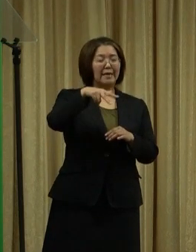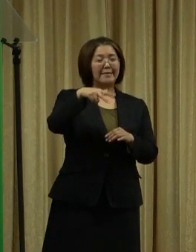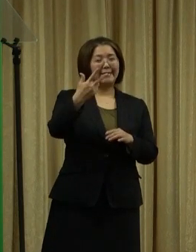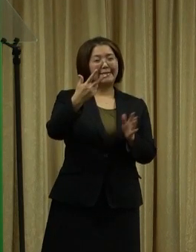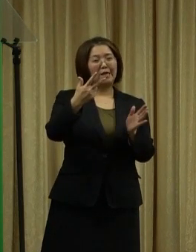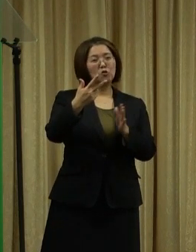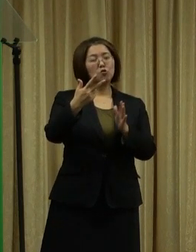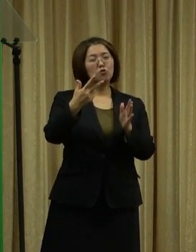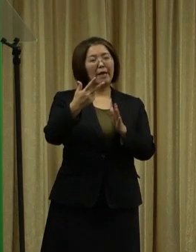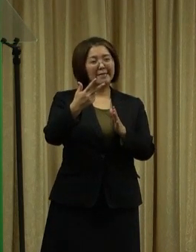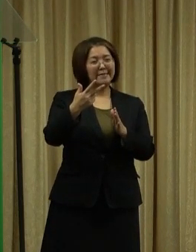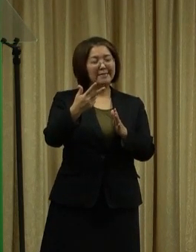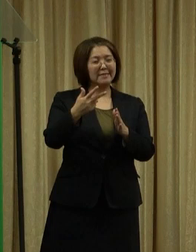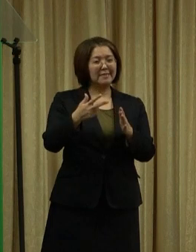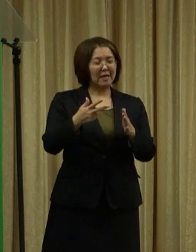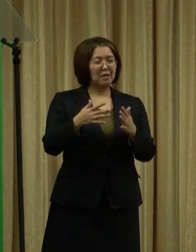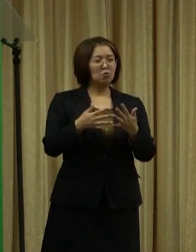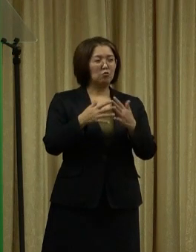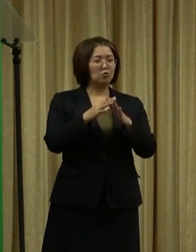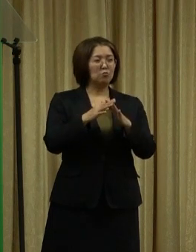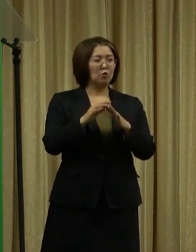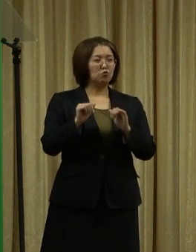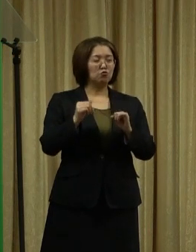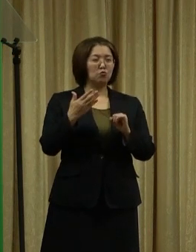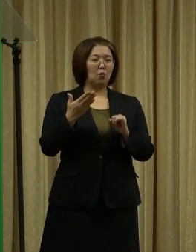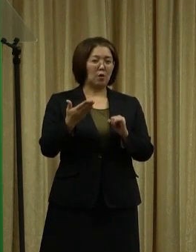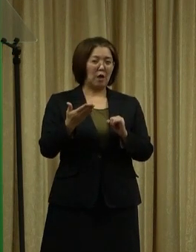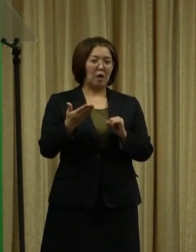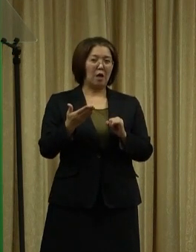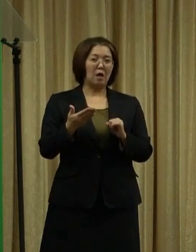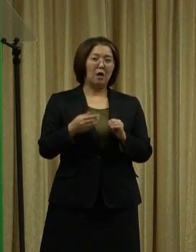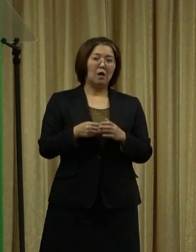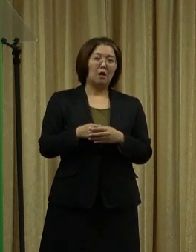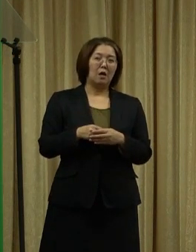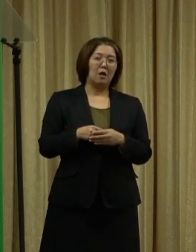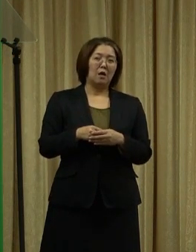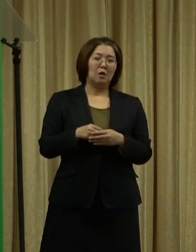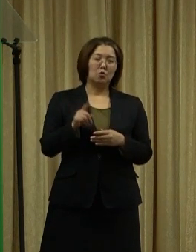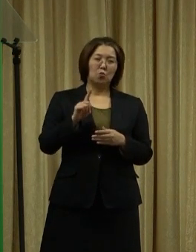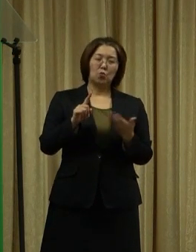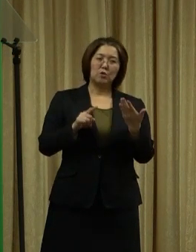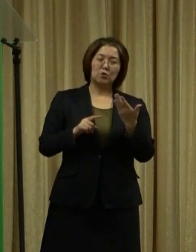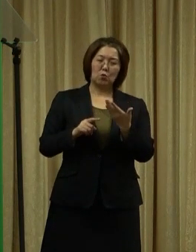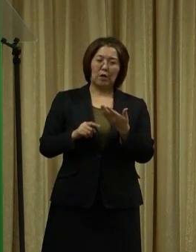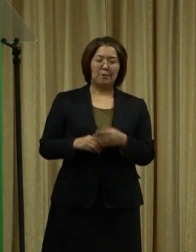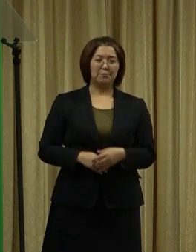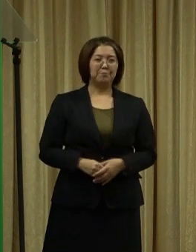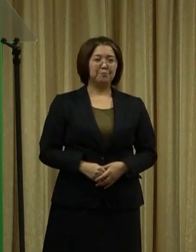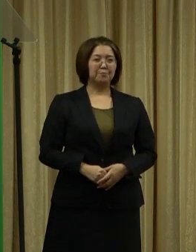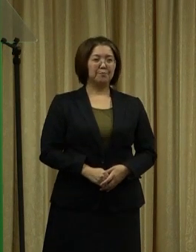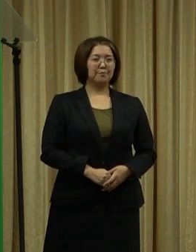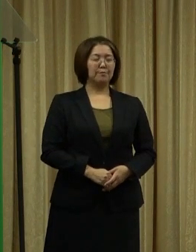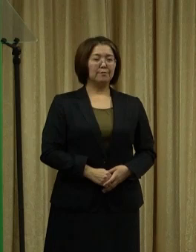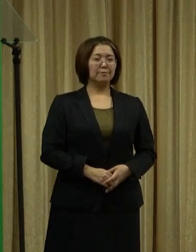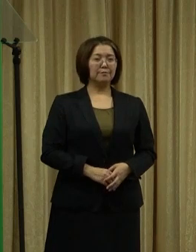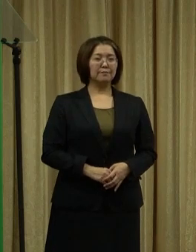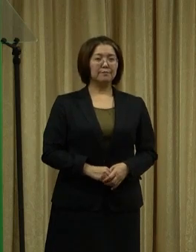いでやっていくとかいう方針なのかということも含めて少し教えてください。